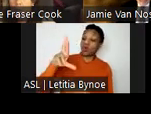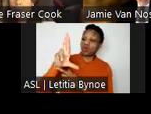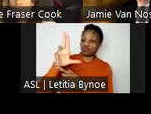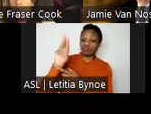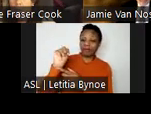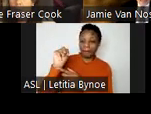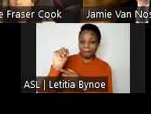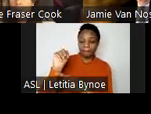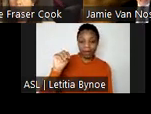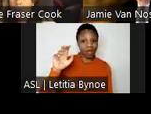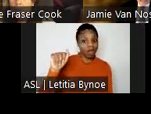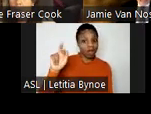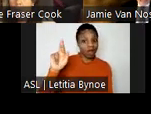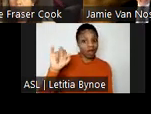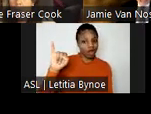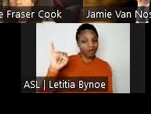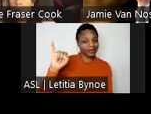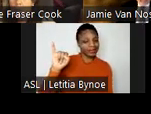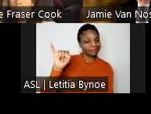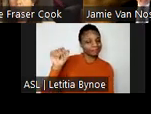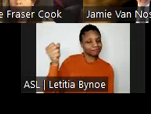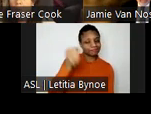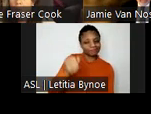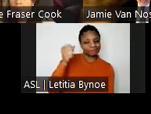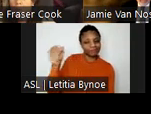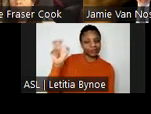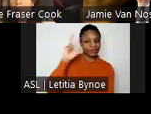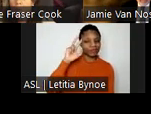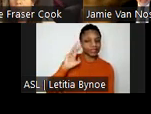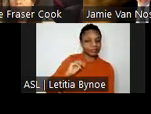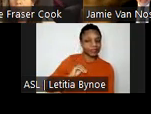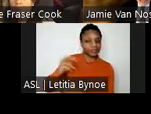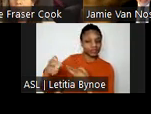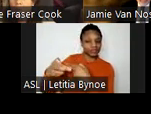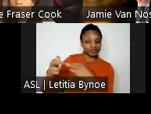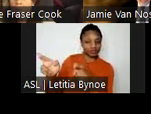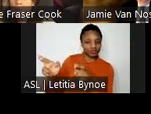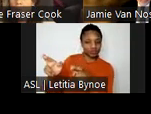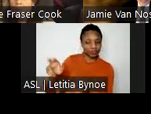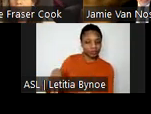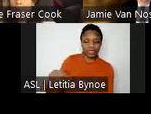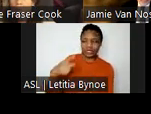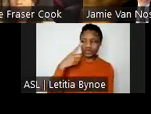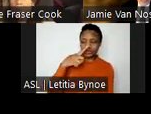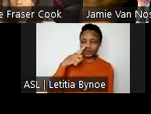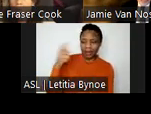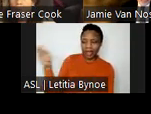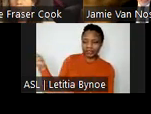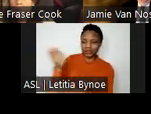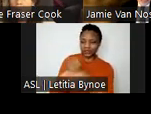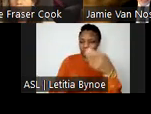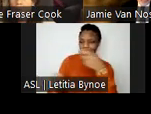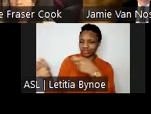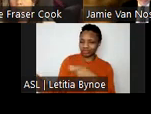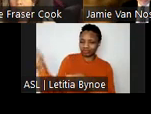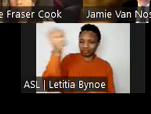que sí me parece que har está en la sala de vietnamis podría